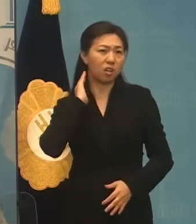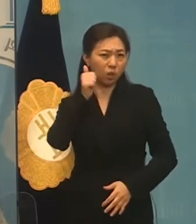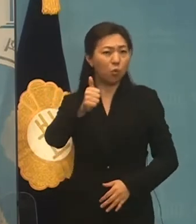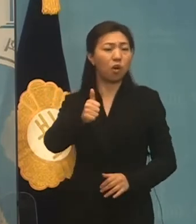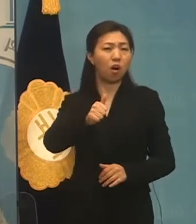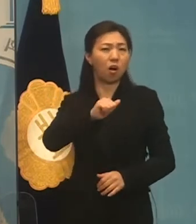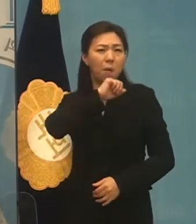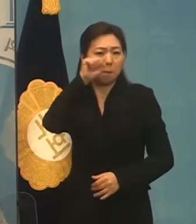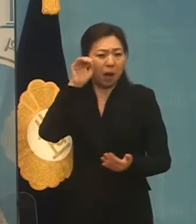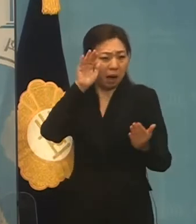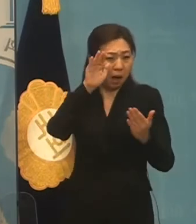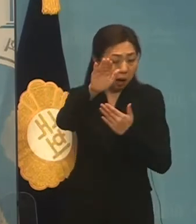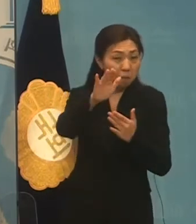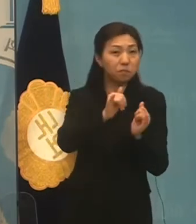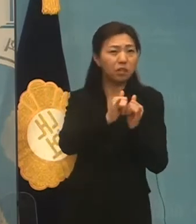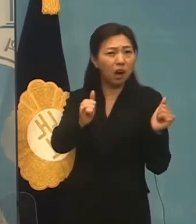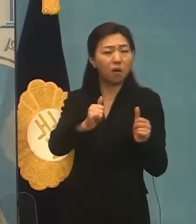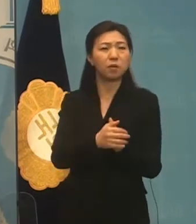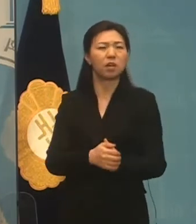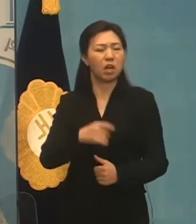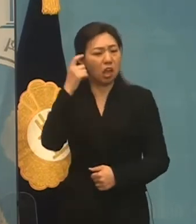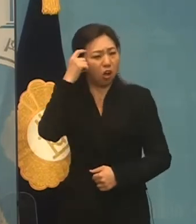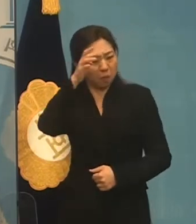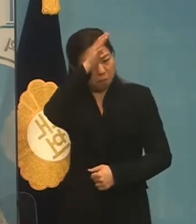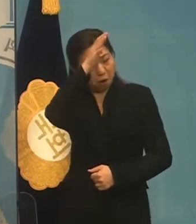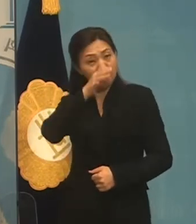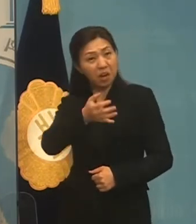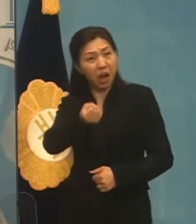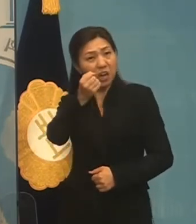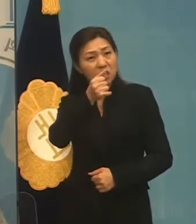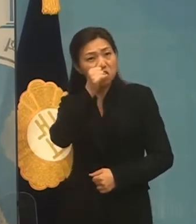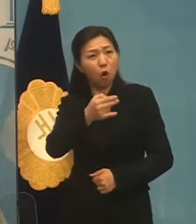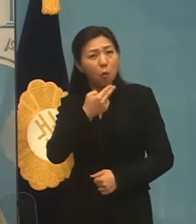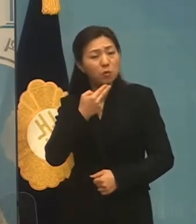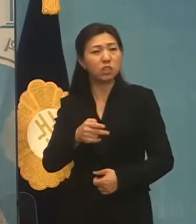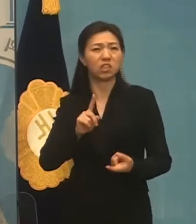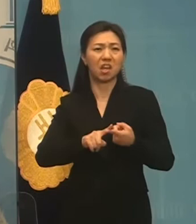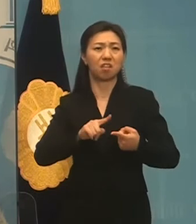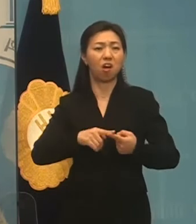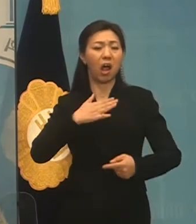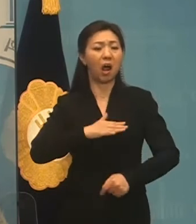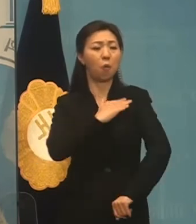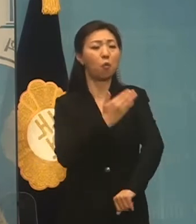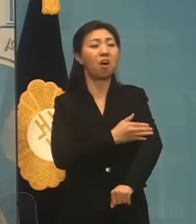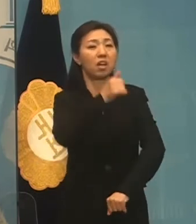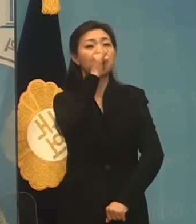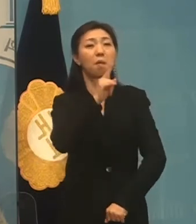사람이 정신병자인지 아닌지 알 권리가 있다는 발언을 한 것입니다.